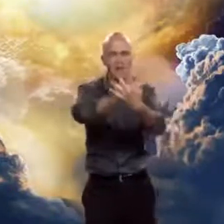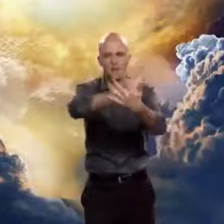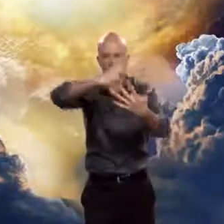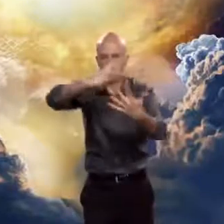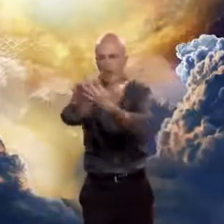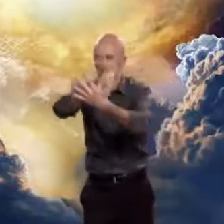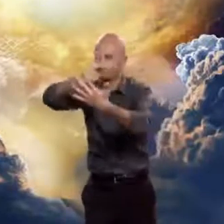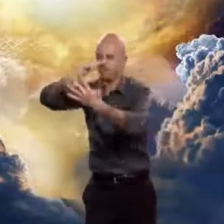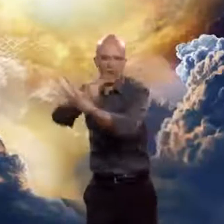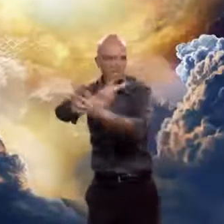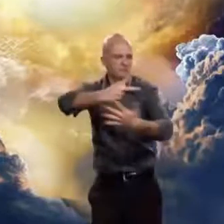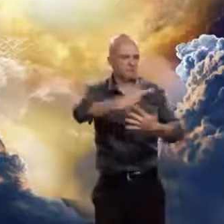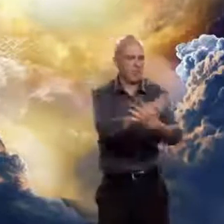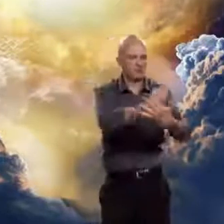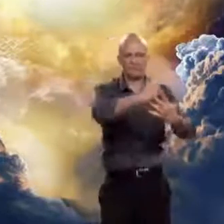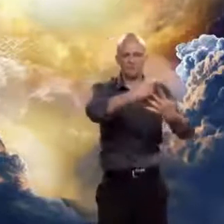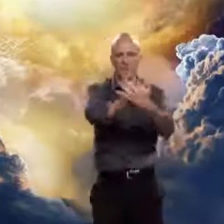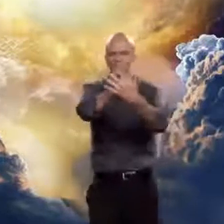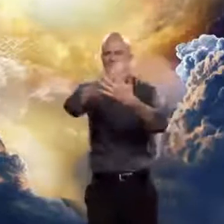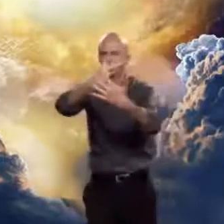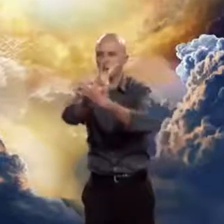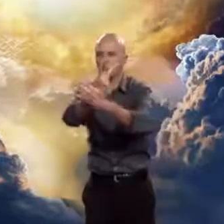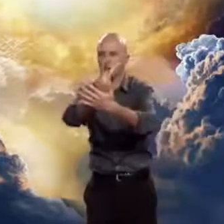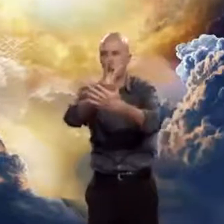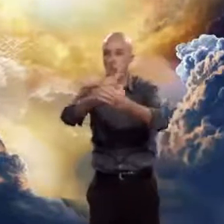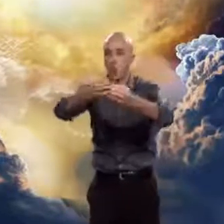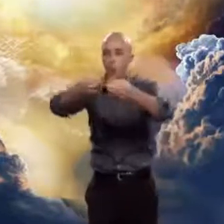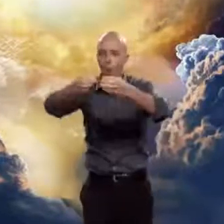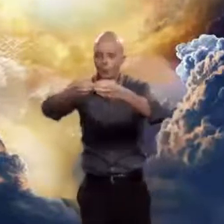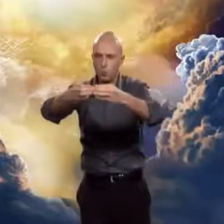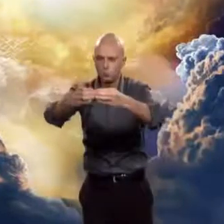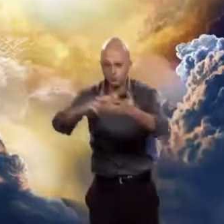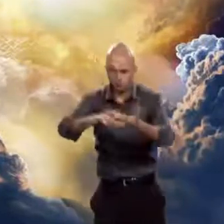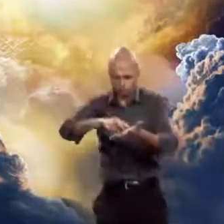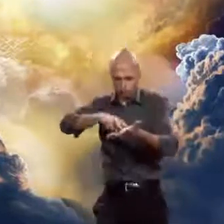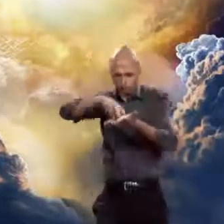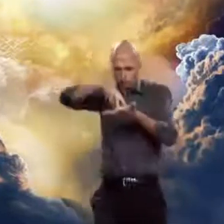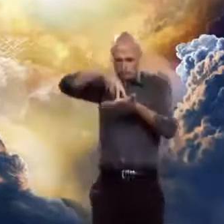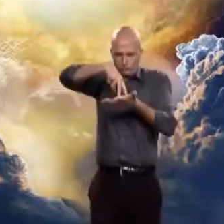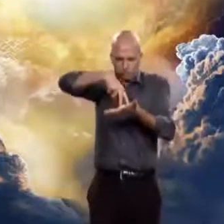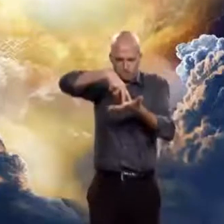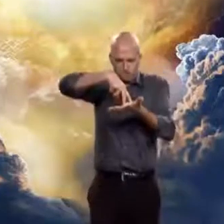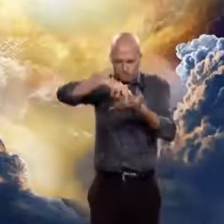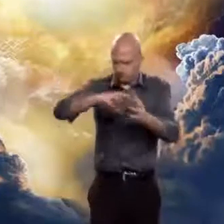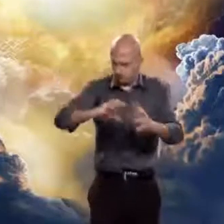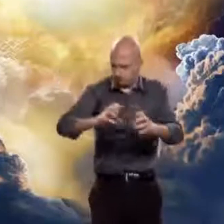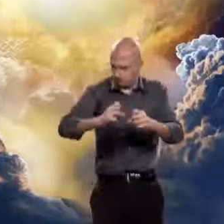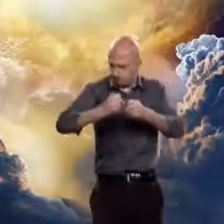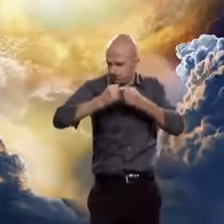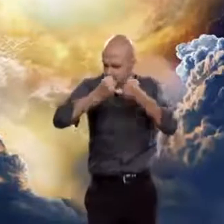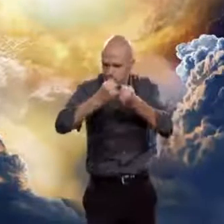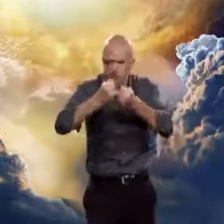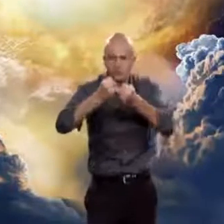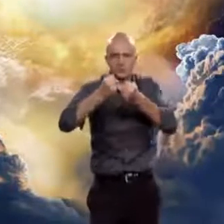prazer. Mas os chefes dos sacerdotes e os homens de posição elevada se fecharam no preconceito, rejeitaram